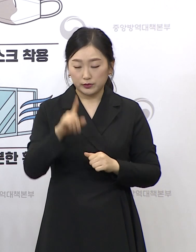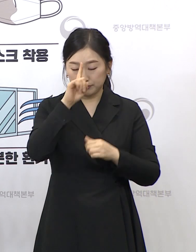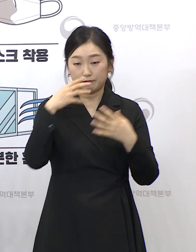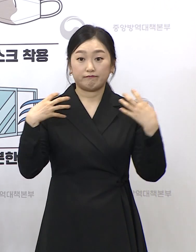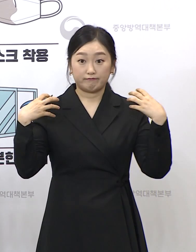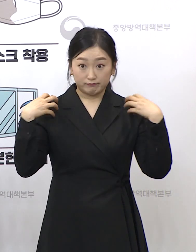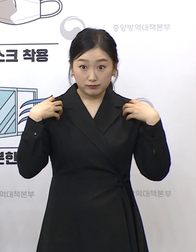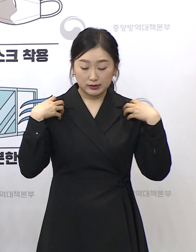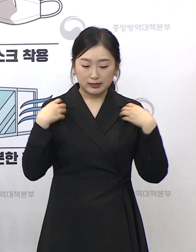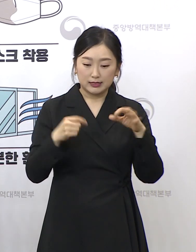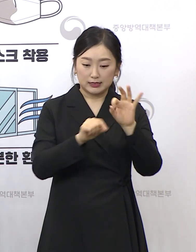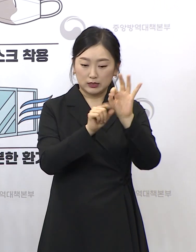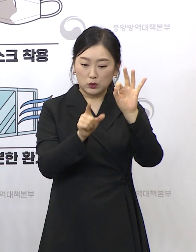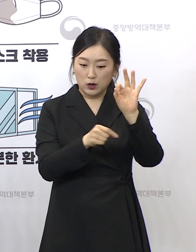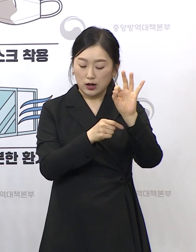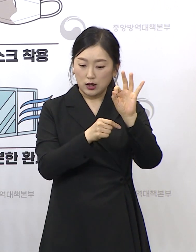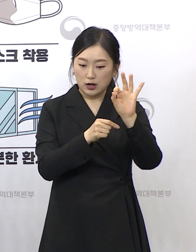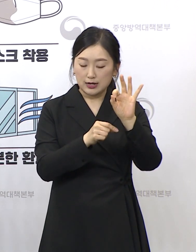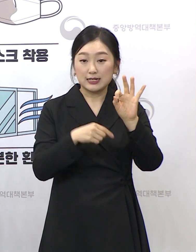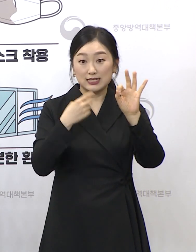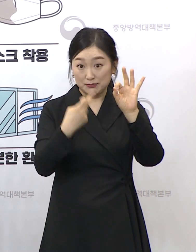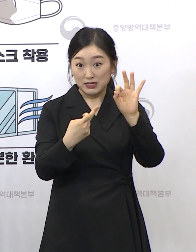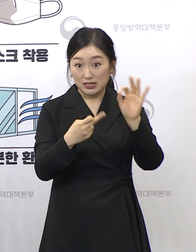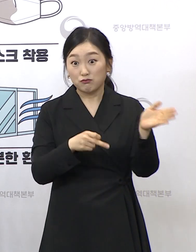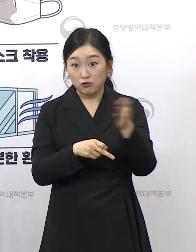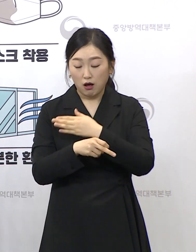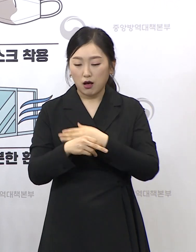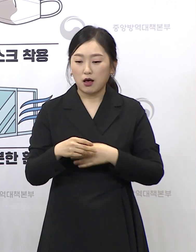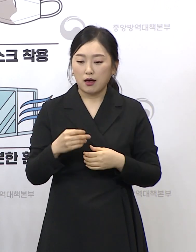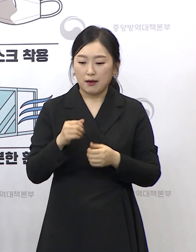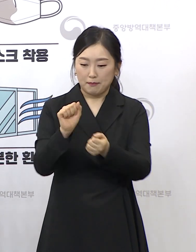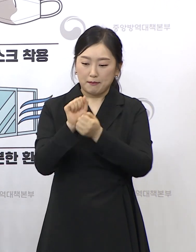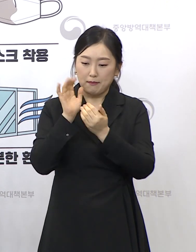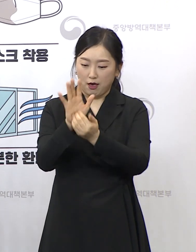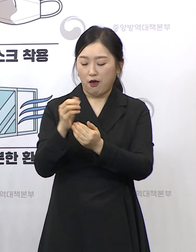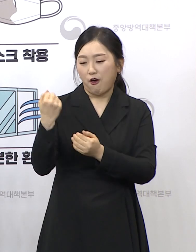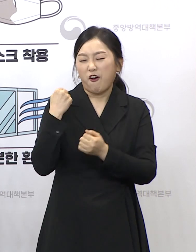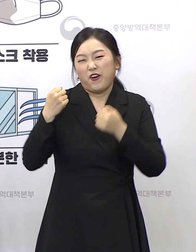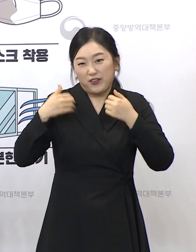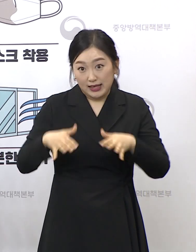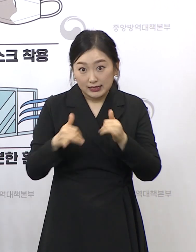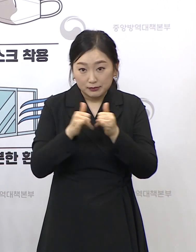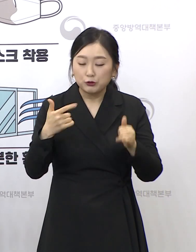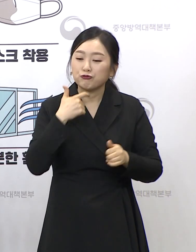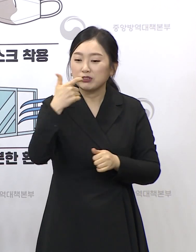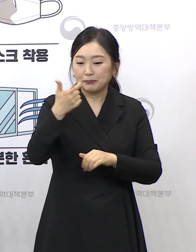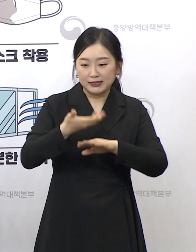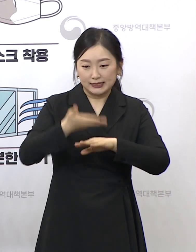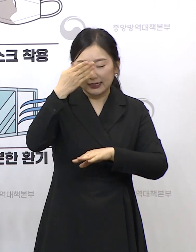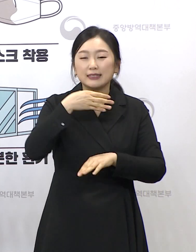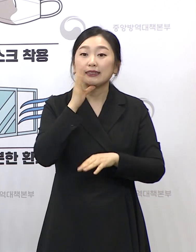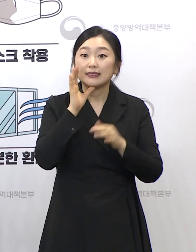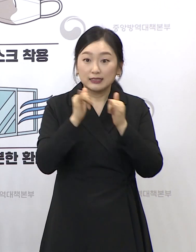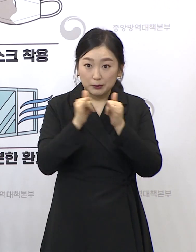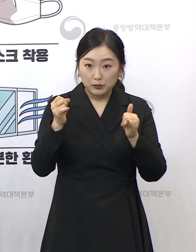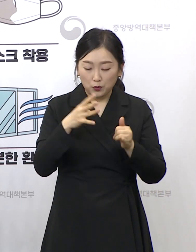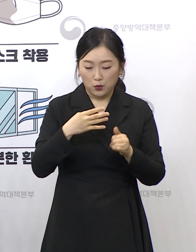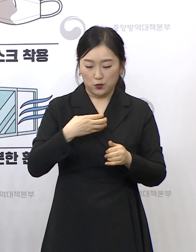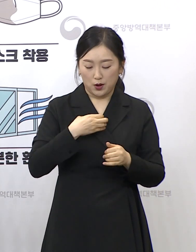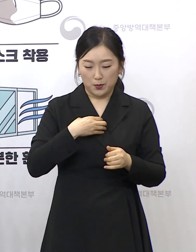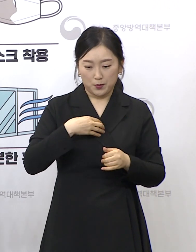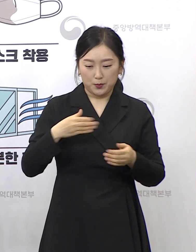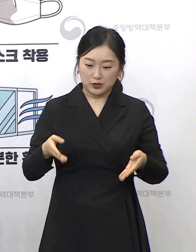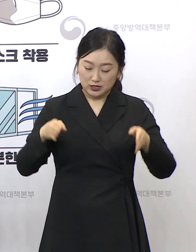정부는 10월 12일부터 면역 저하자, 60세 이상의 고령층, 고위험 시설의